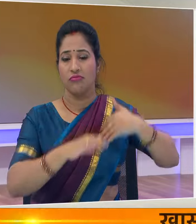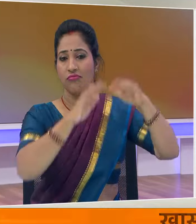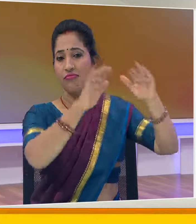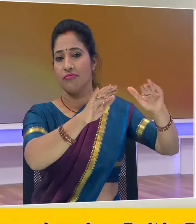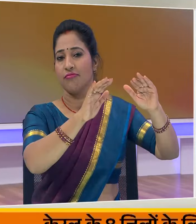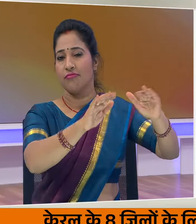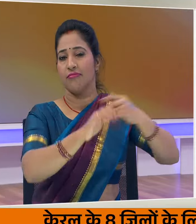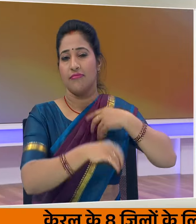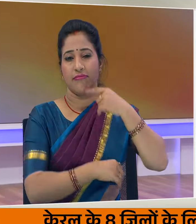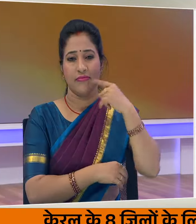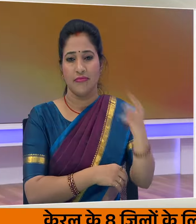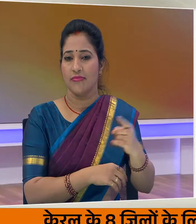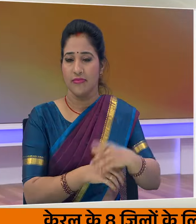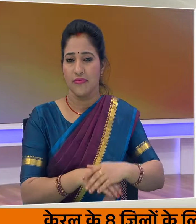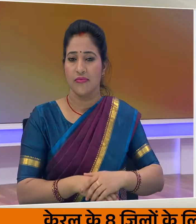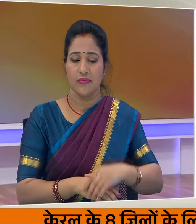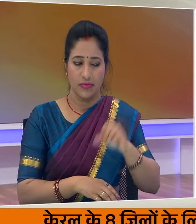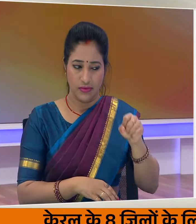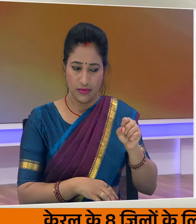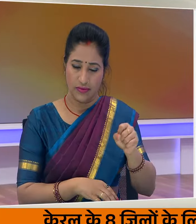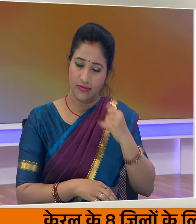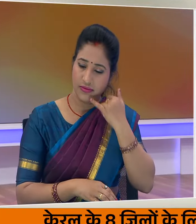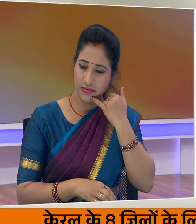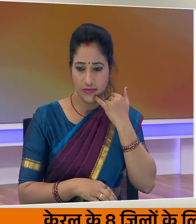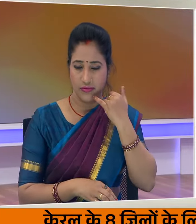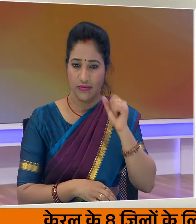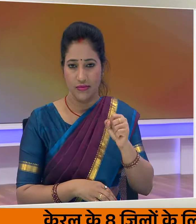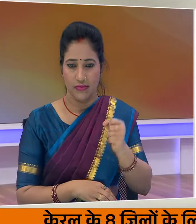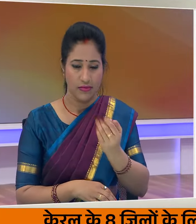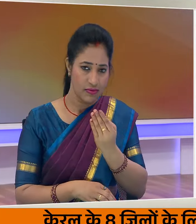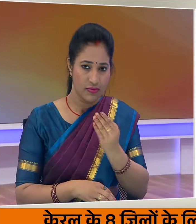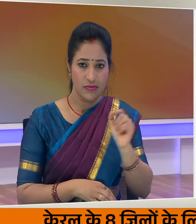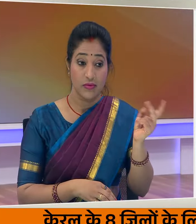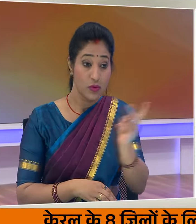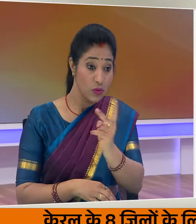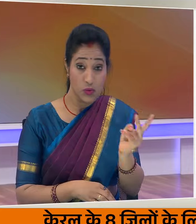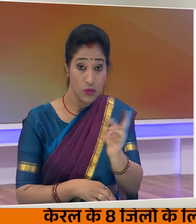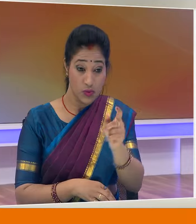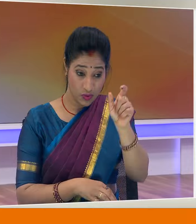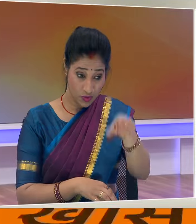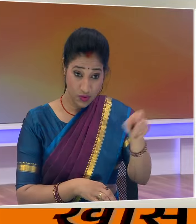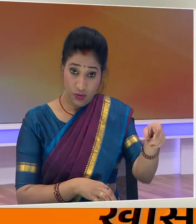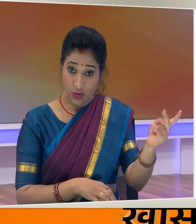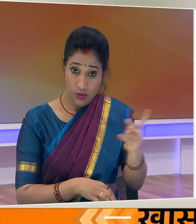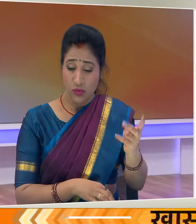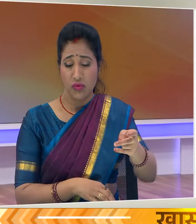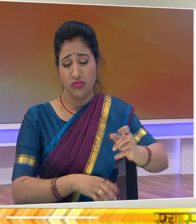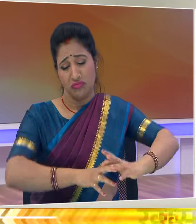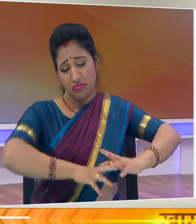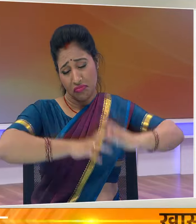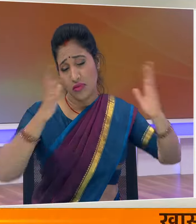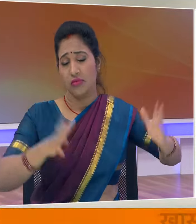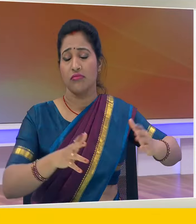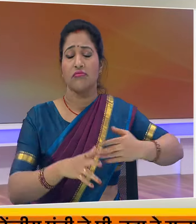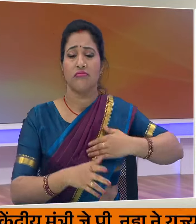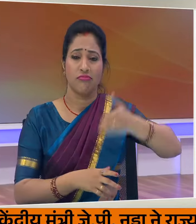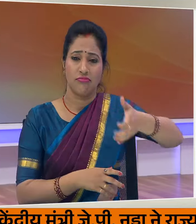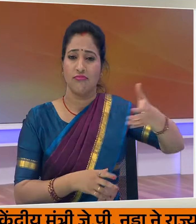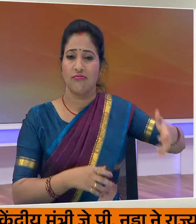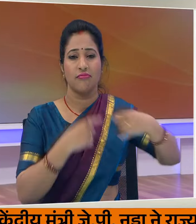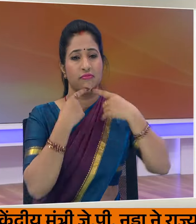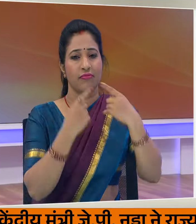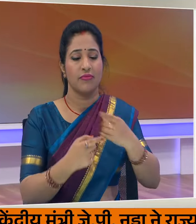देना। यस सर जरूर, और फिर से आपको दोनों को बहुत बहुत बधाई मेरी तरफ से। थैंक यू सर, थैंक यू सो